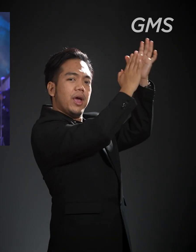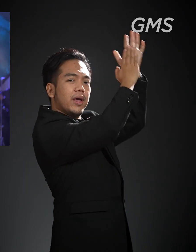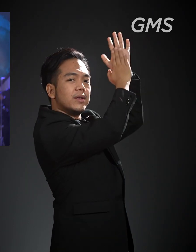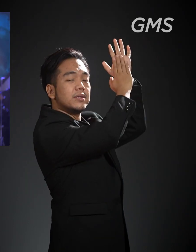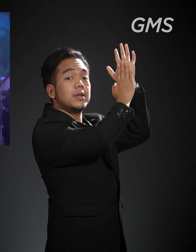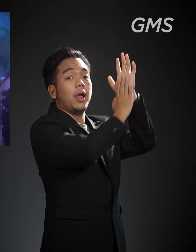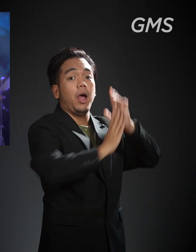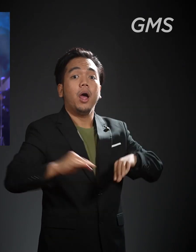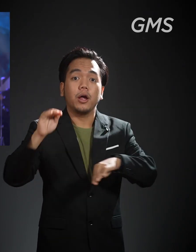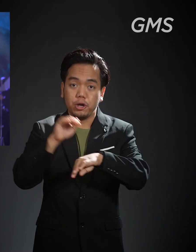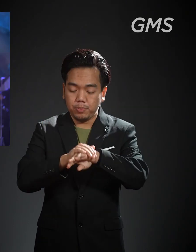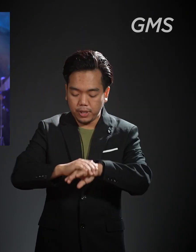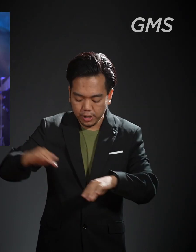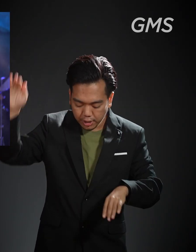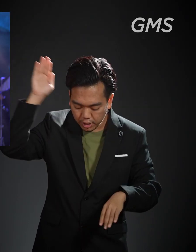pujian